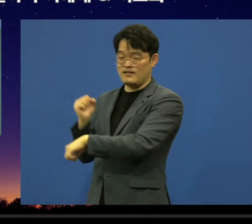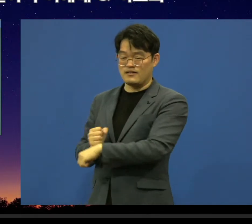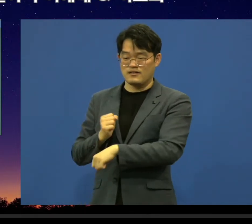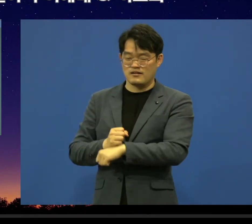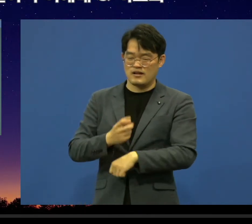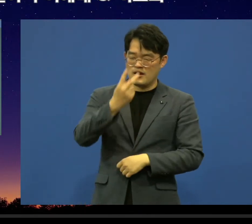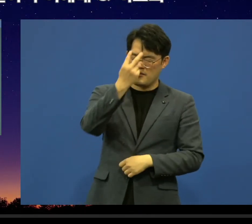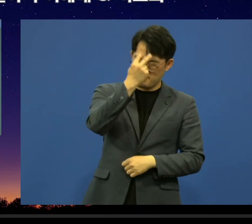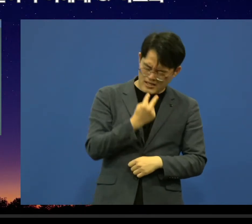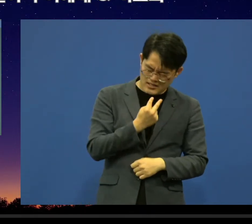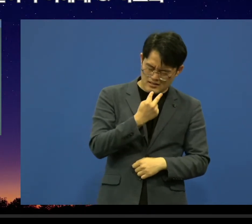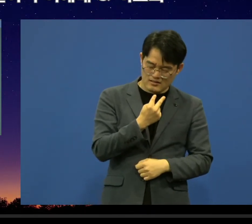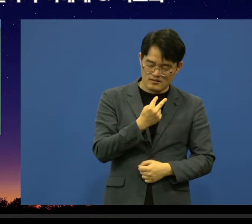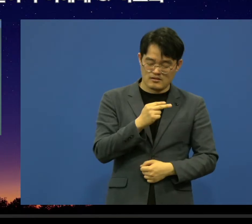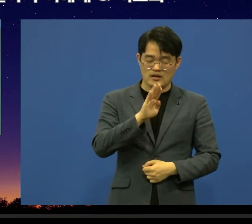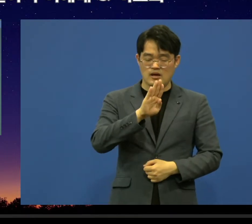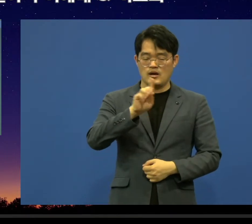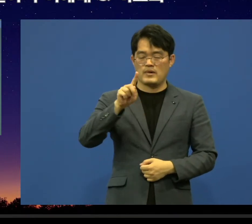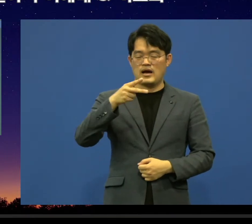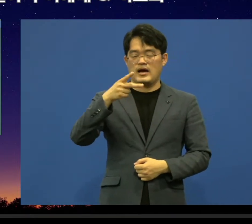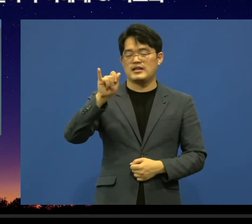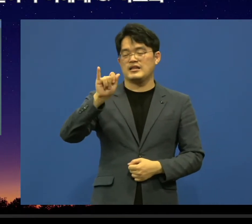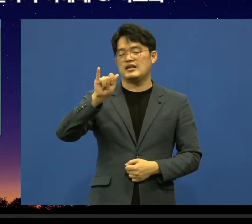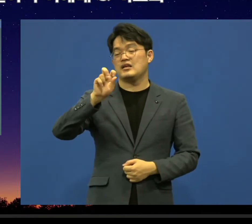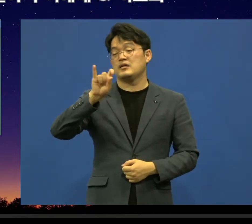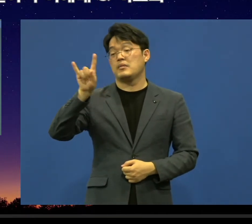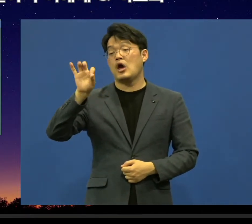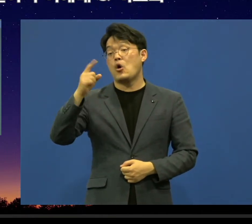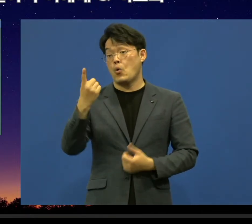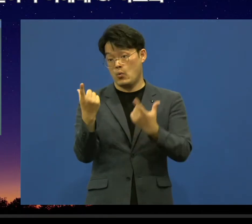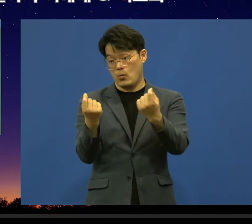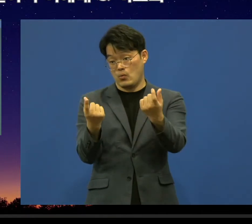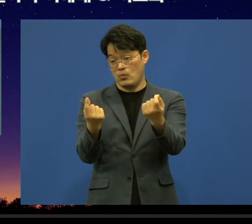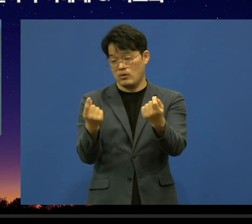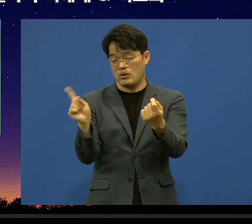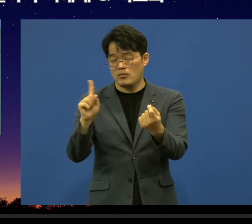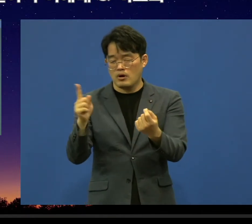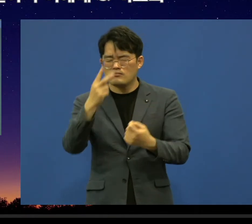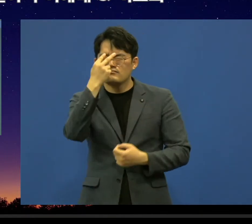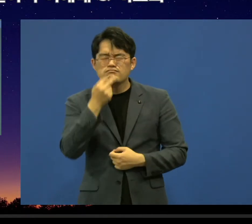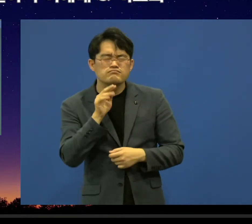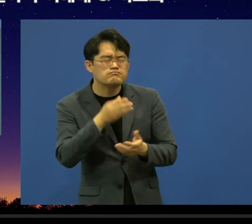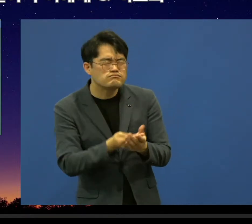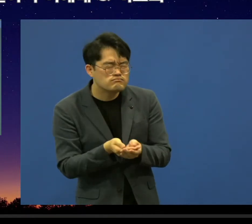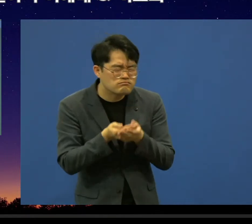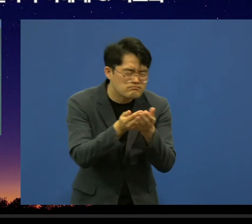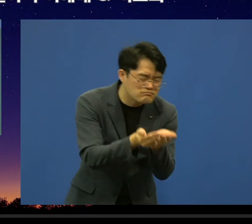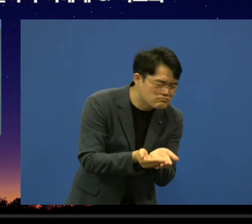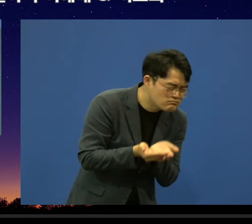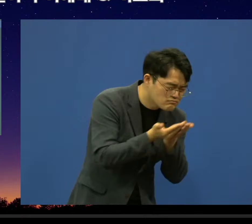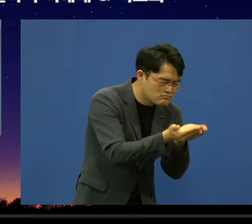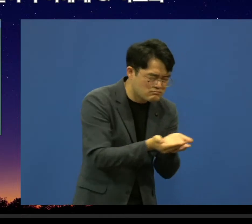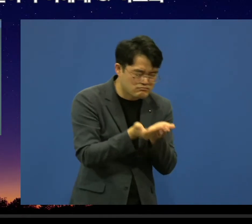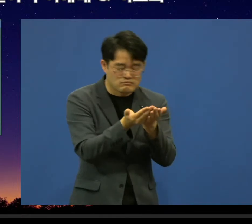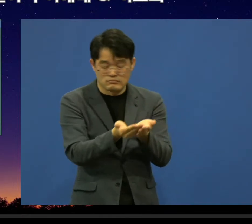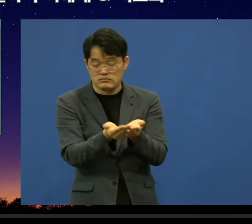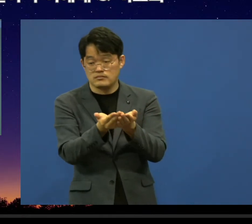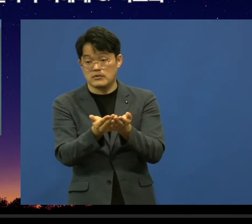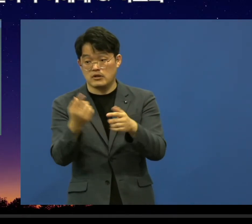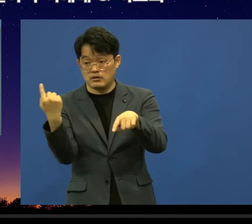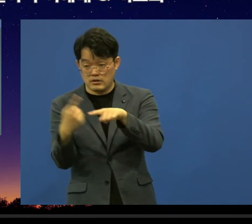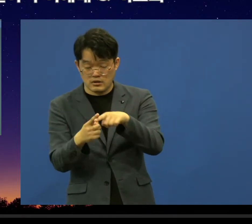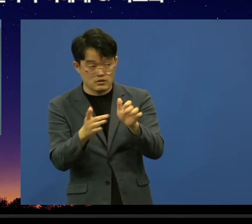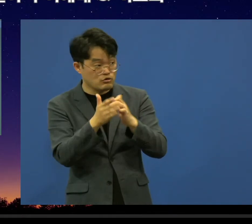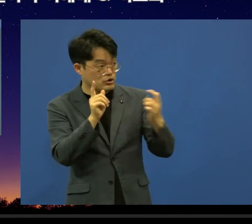거지 바디메오를 여러분 보십시오. 그는 보지 못하는 구걸하는 자였어요. 그가 주님을 만날 때